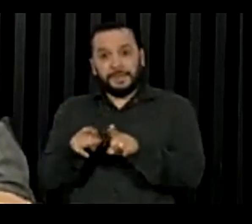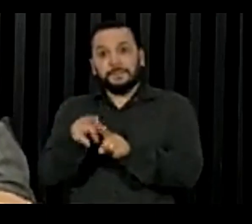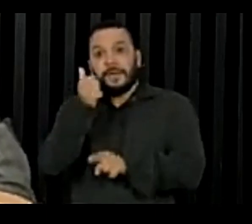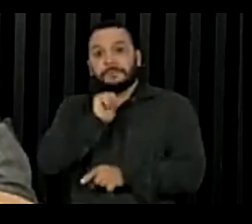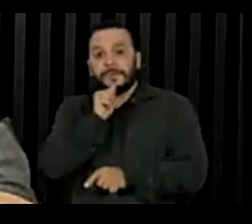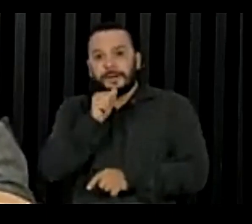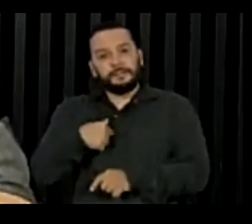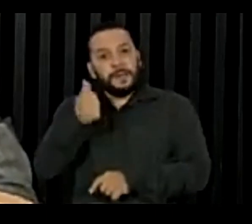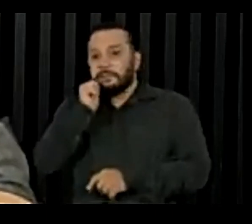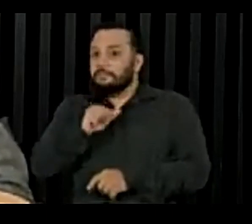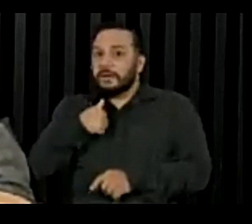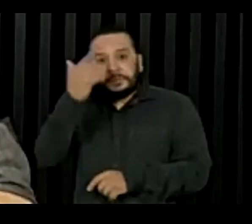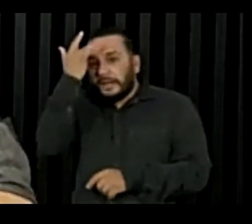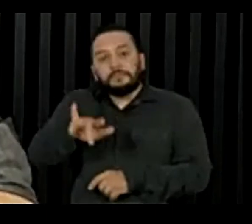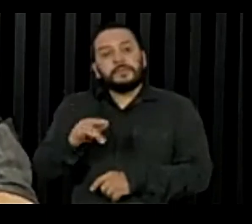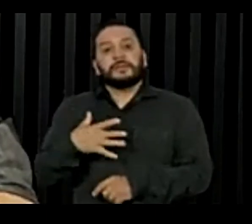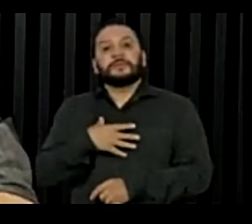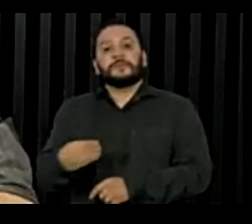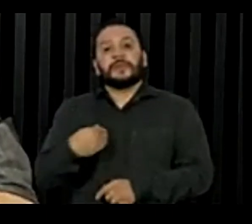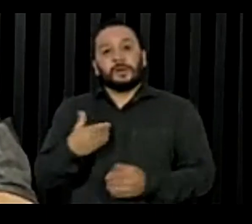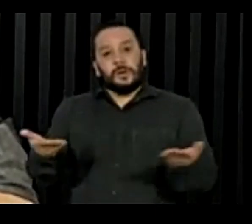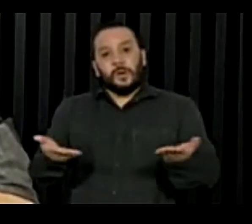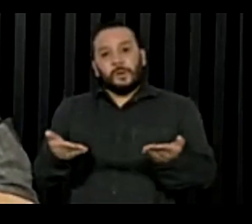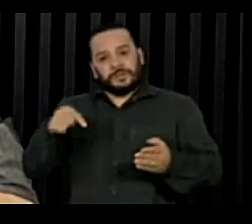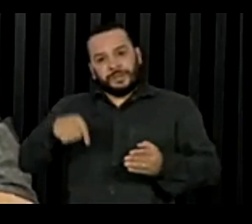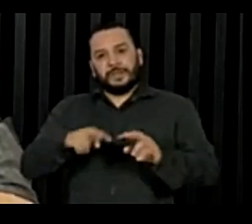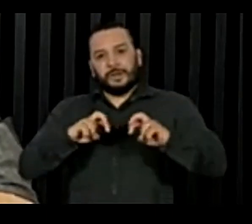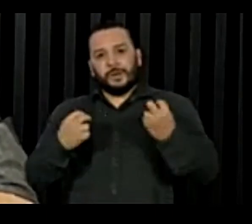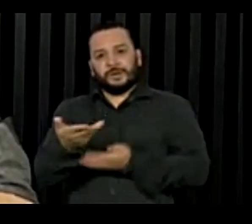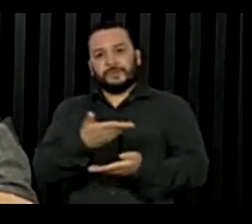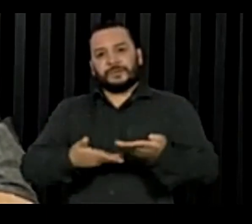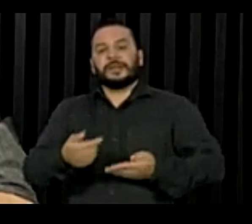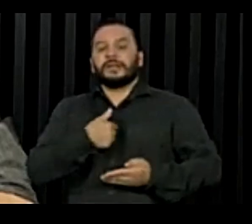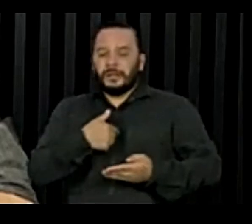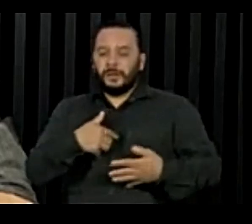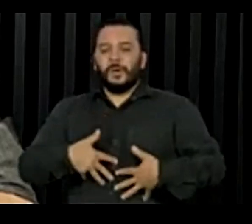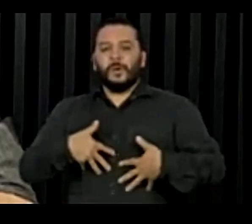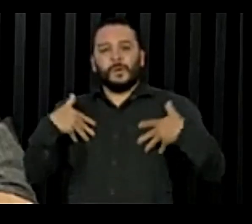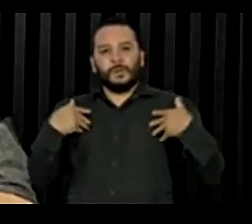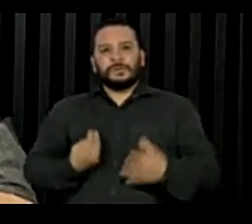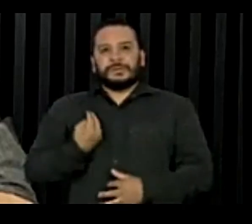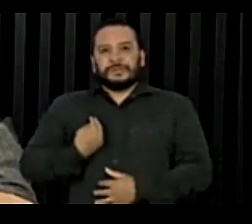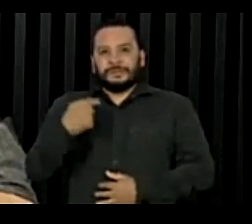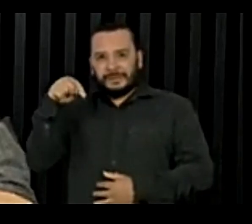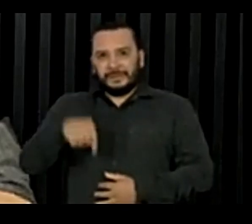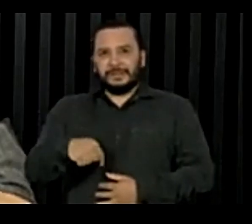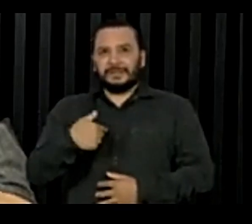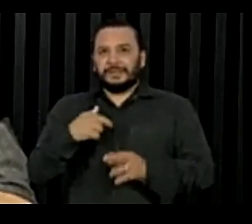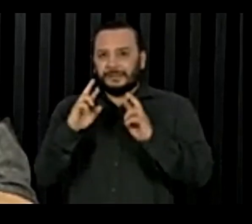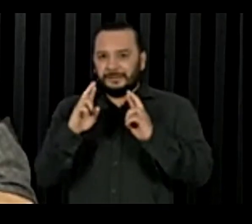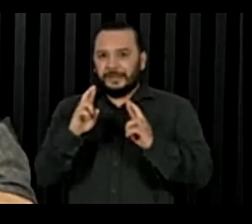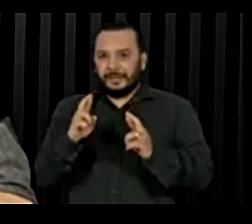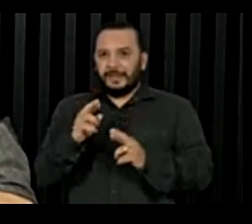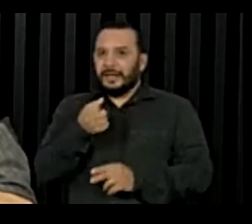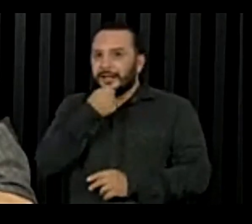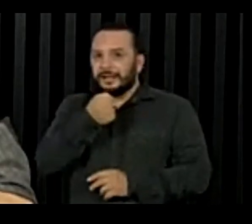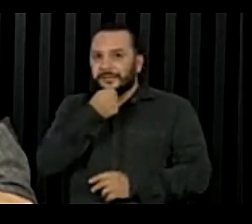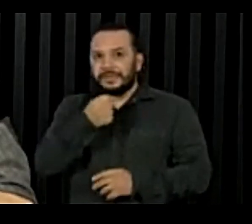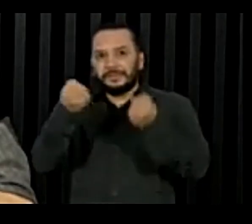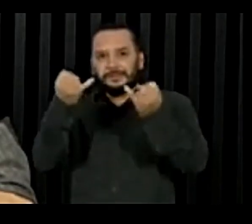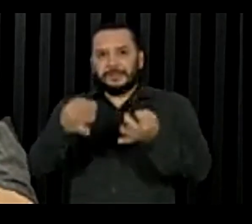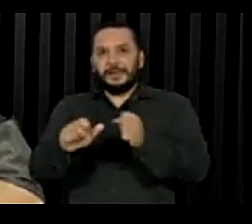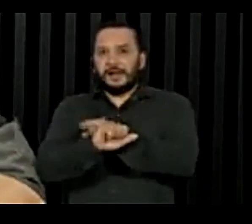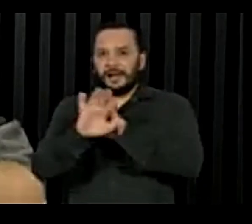nunca imaginou que seu filho ia estar no Roda Viva. E eu estou muito orgulhoso de estar aqui. Espero que essa entrevista possa ser esclarecedora